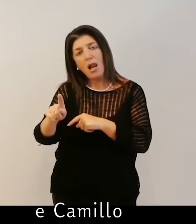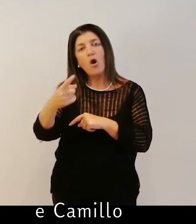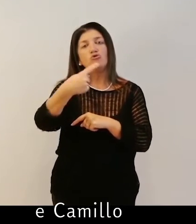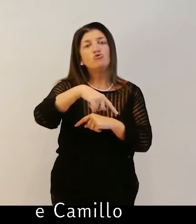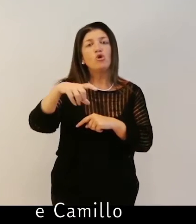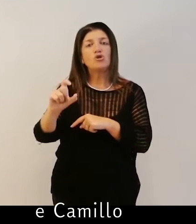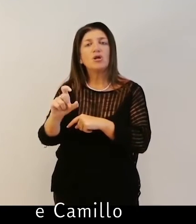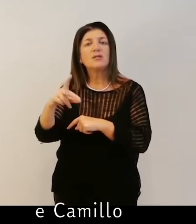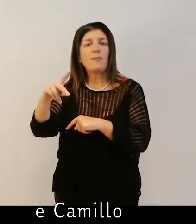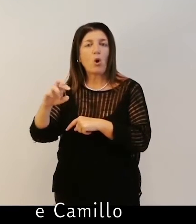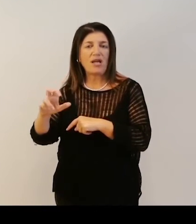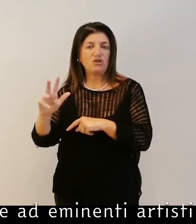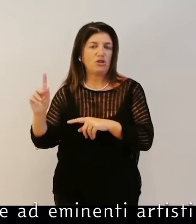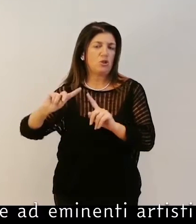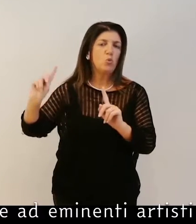Procaccini.